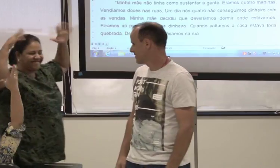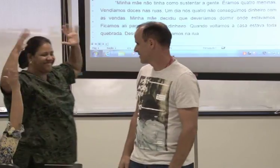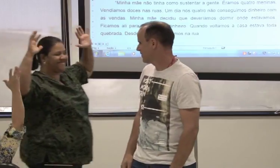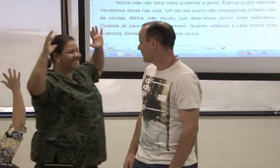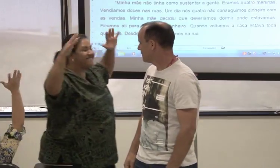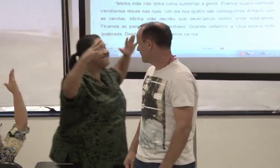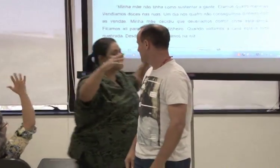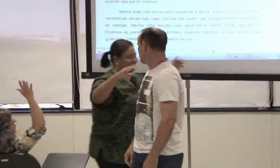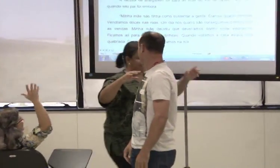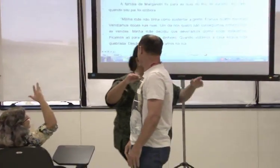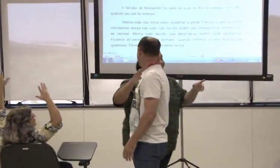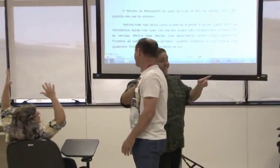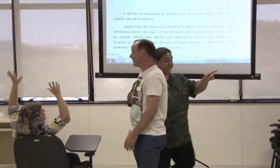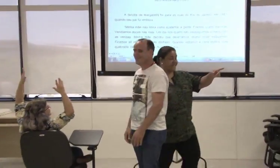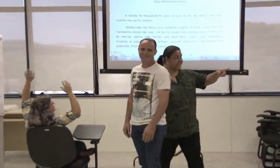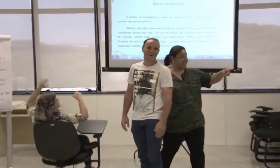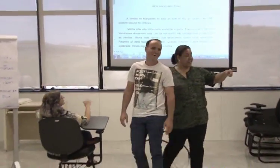Eu não consegui incorporar bem ela.